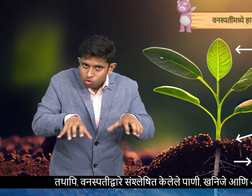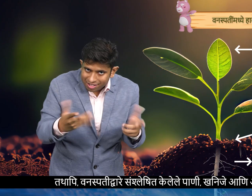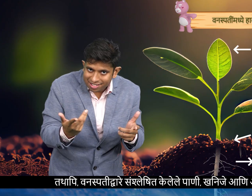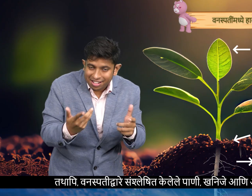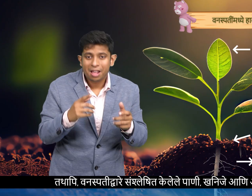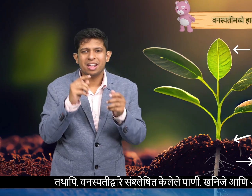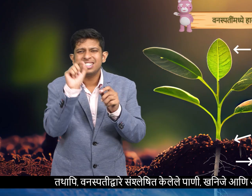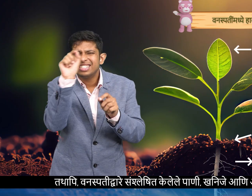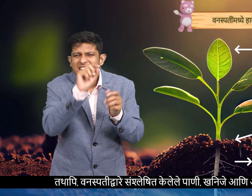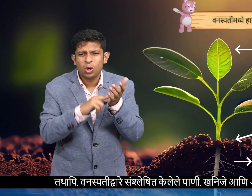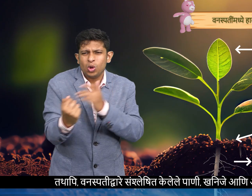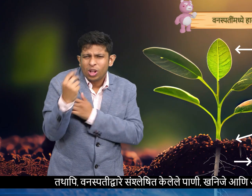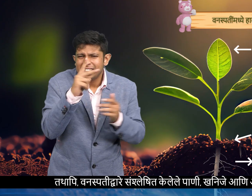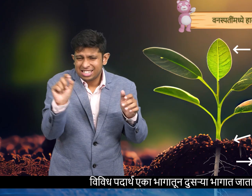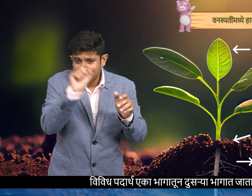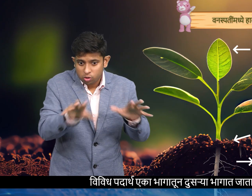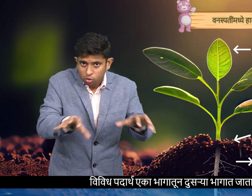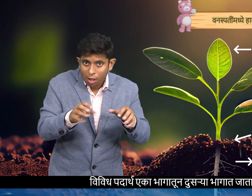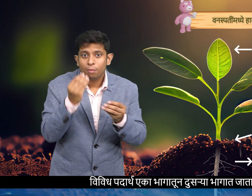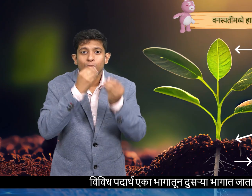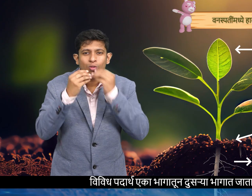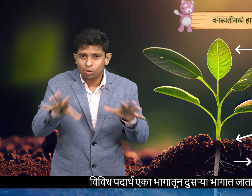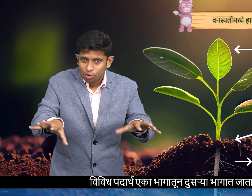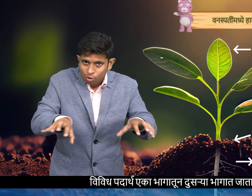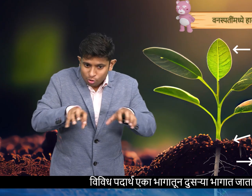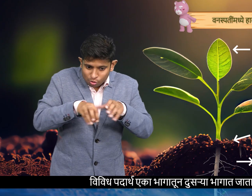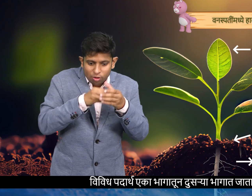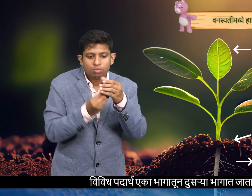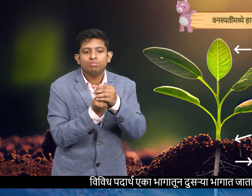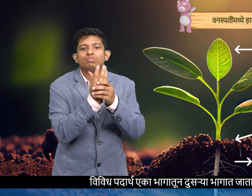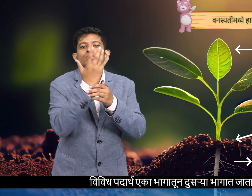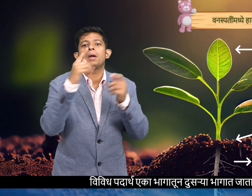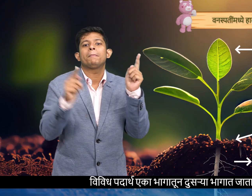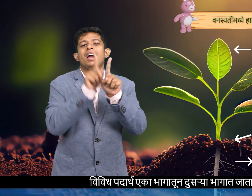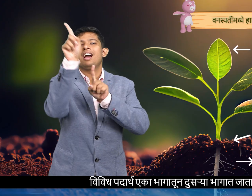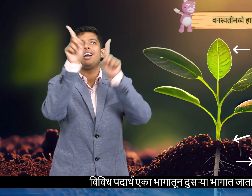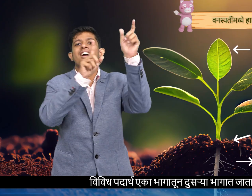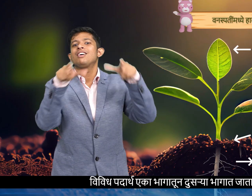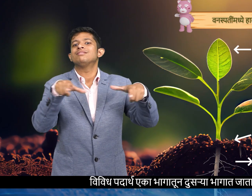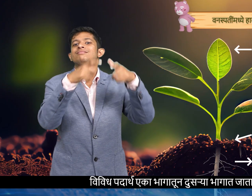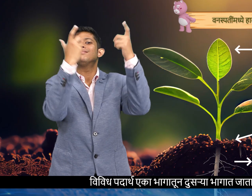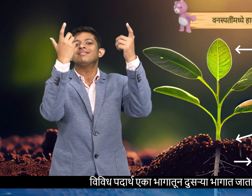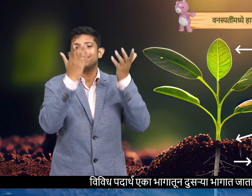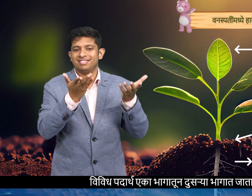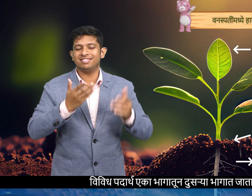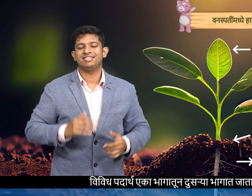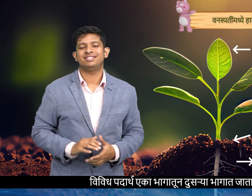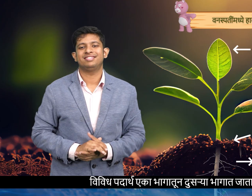अन्न यासारखे विविध पदार्थ एका भागातून दुसऱ्या भागात जातात.